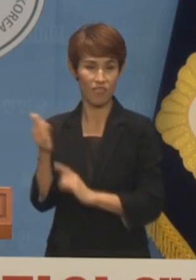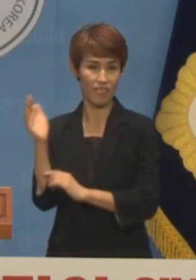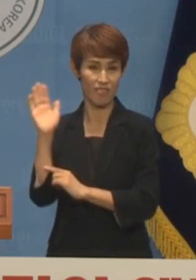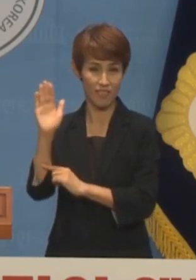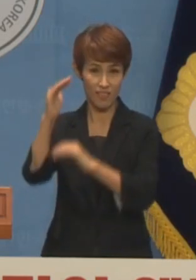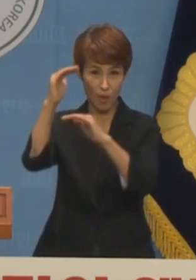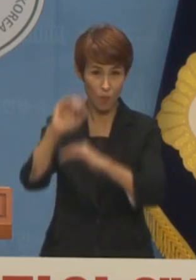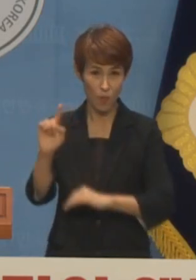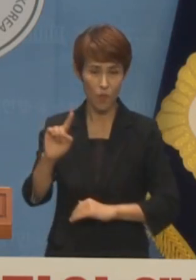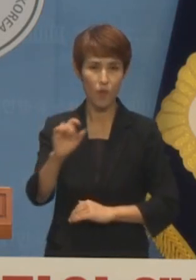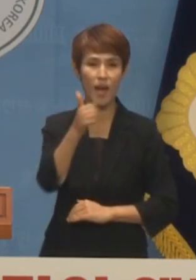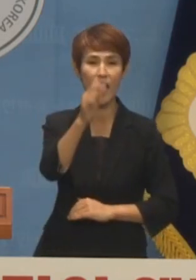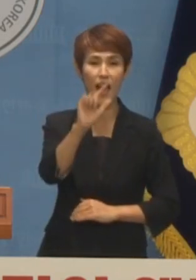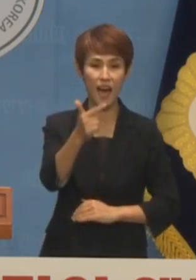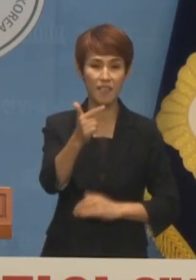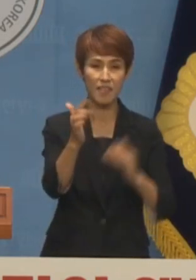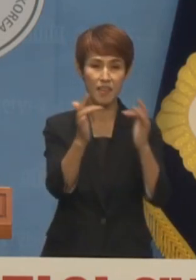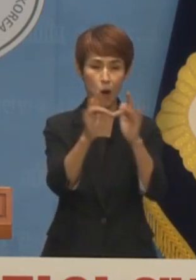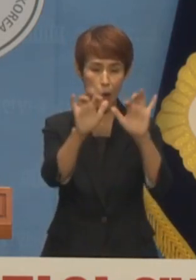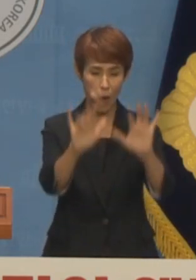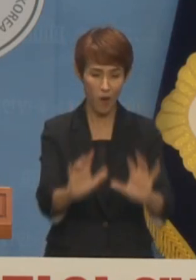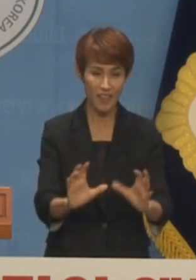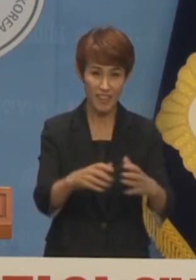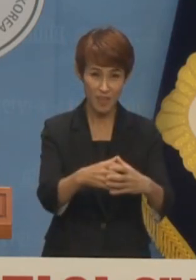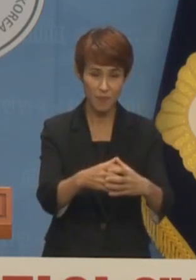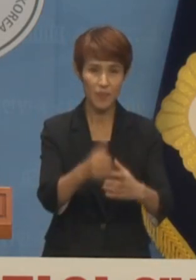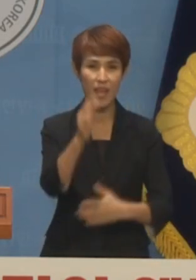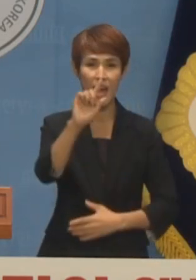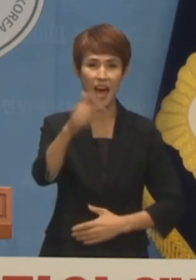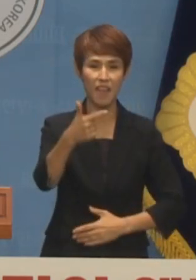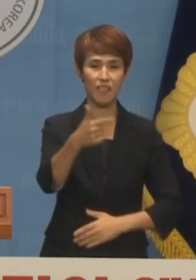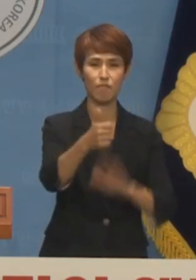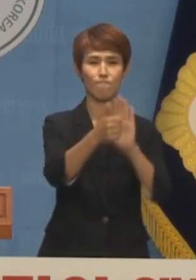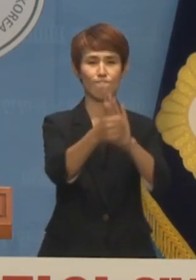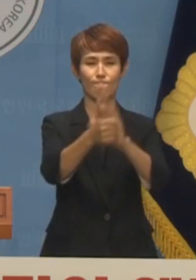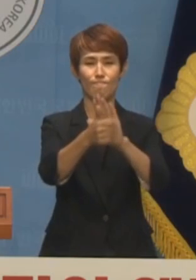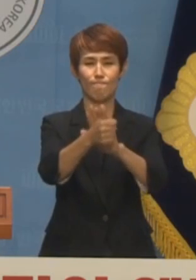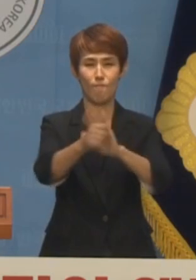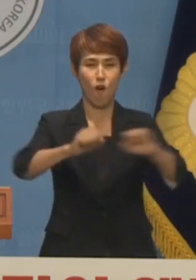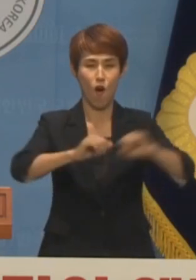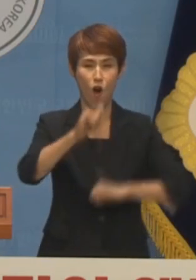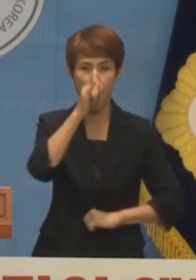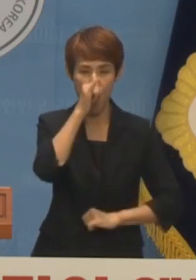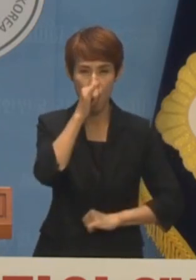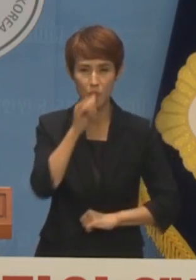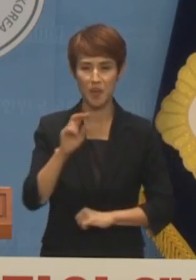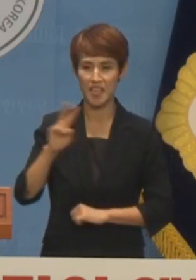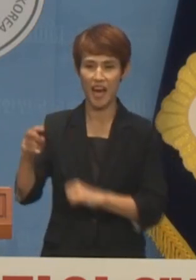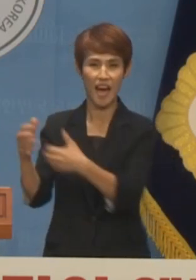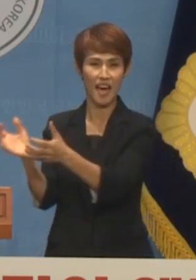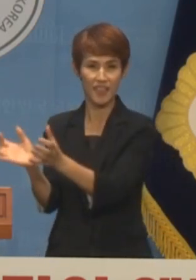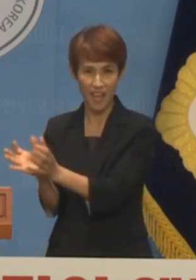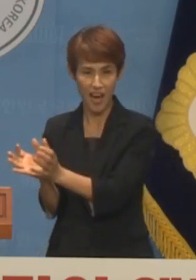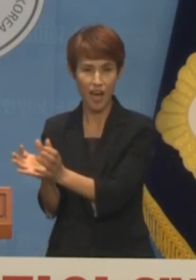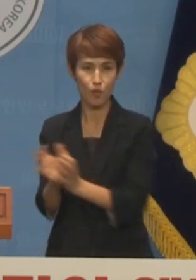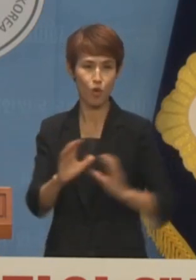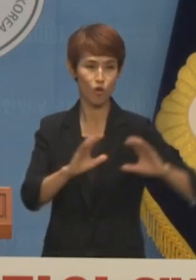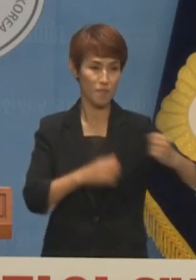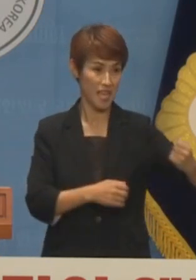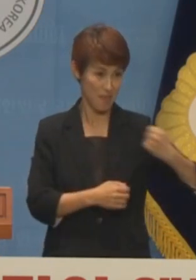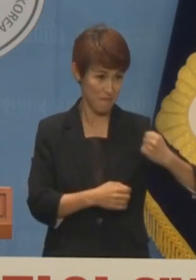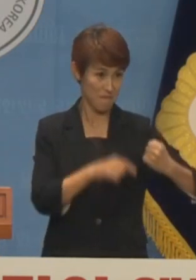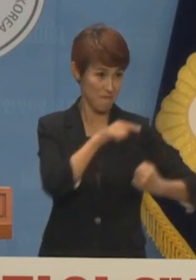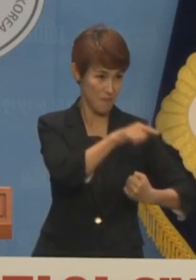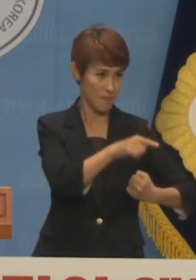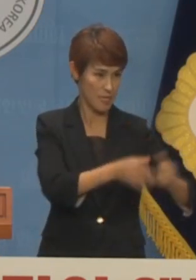따르면 한동훈 댓글팀은 한동훈에 대한 지지 활동에 그치지 않고 야당뿐만 아니라 자당인 국민의힘 인사에